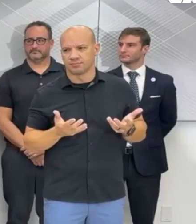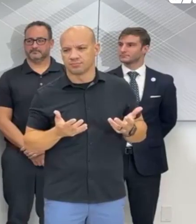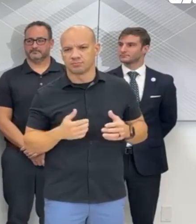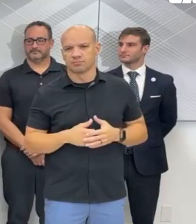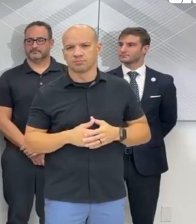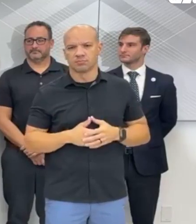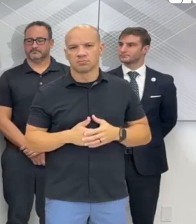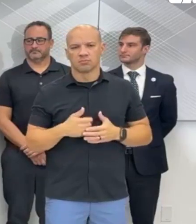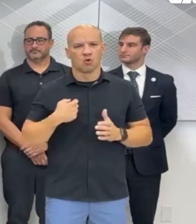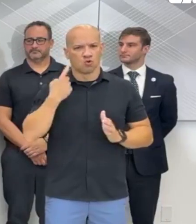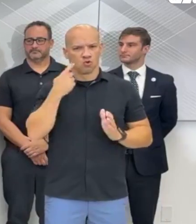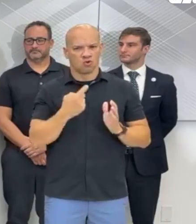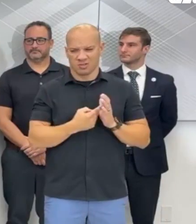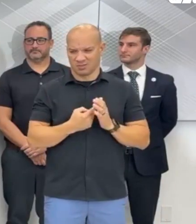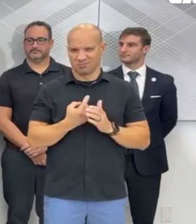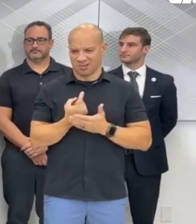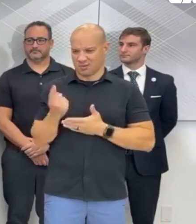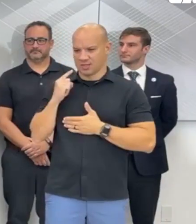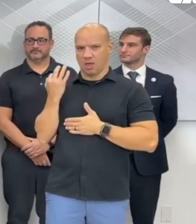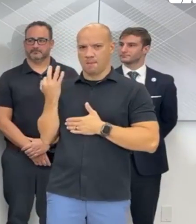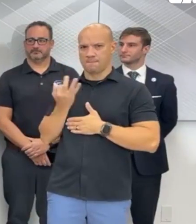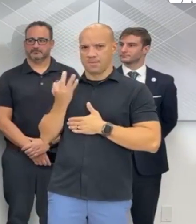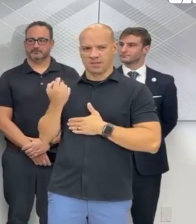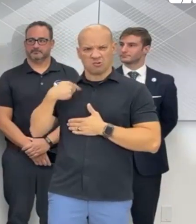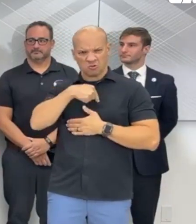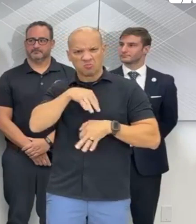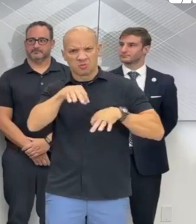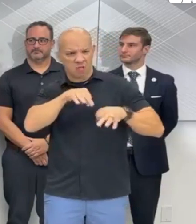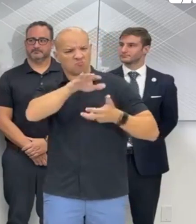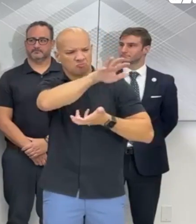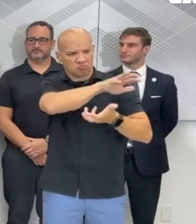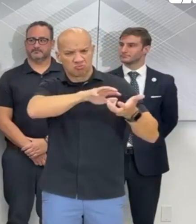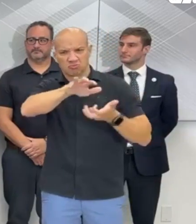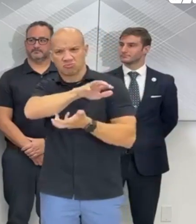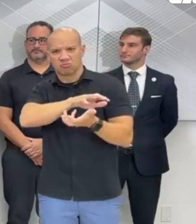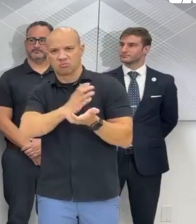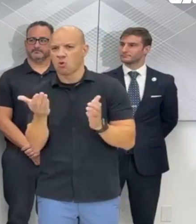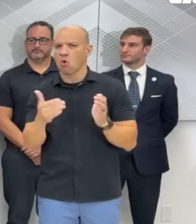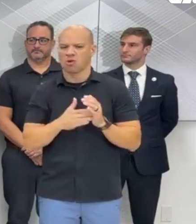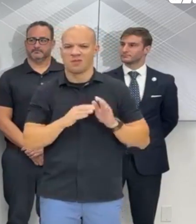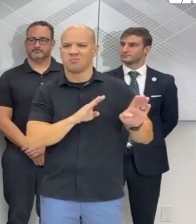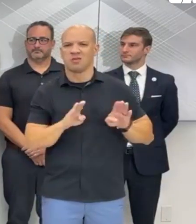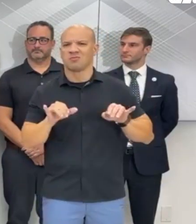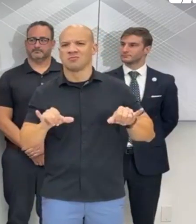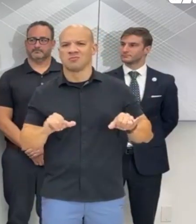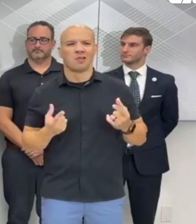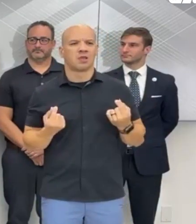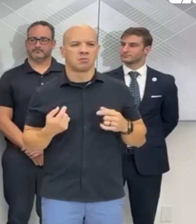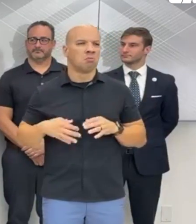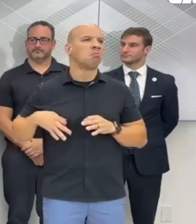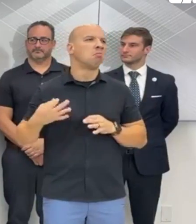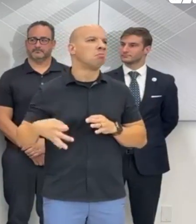Vi que la gente el viernes, cuando hablamos de este posible evento, de nuevo vemos el mismo comportamiento, el término que dejamos para lo